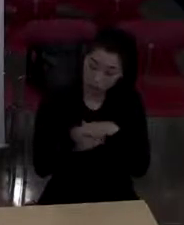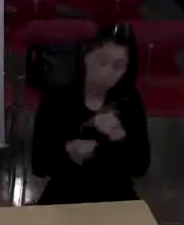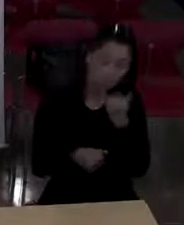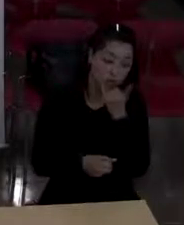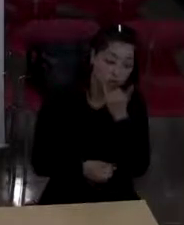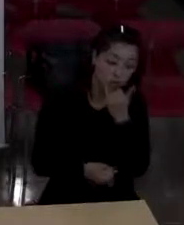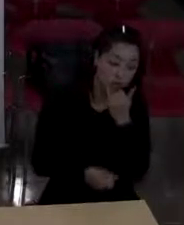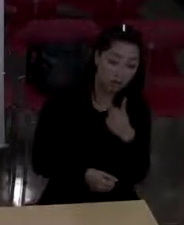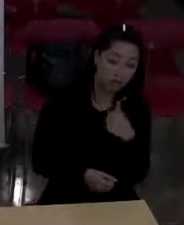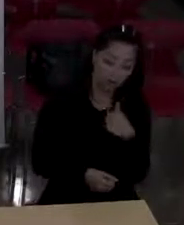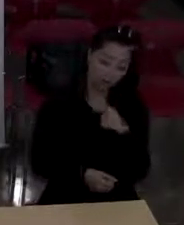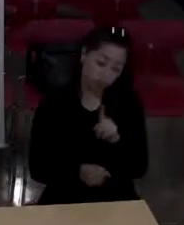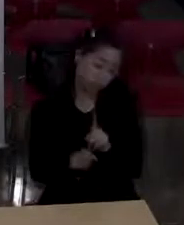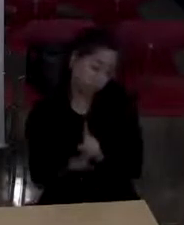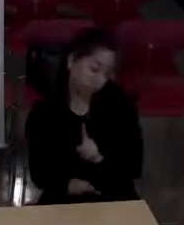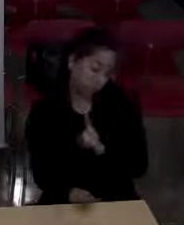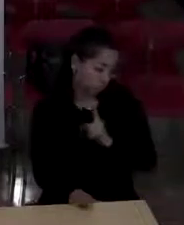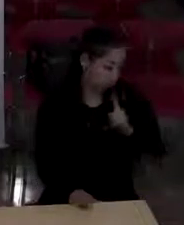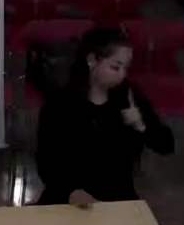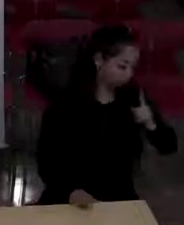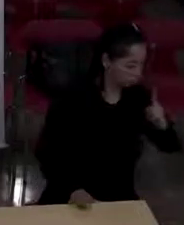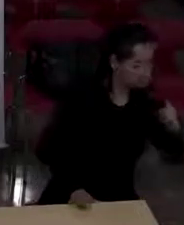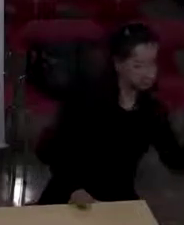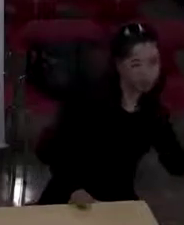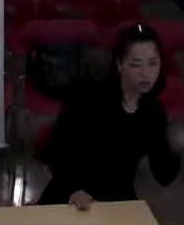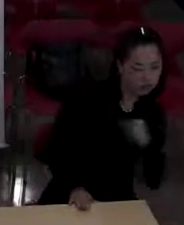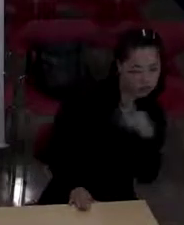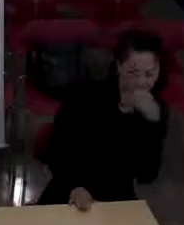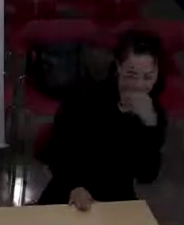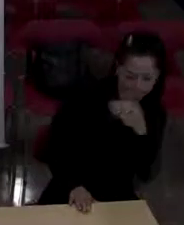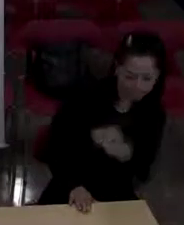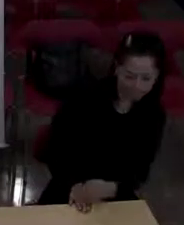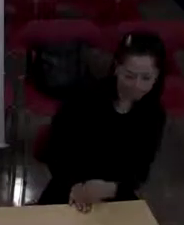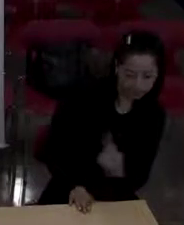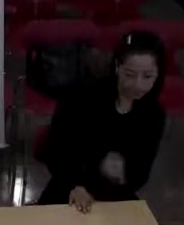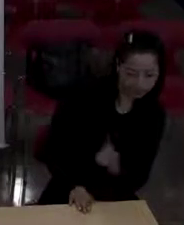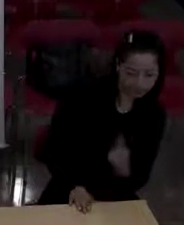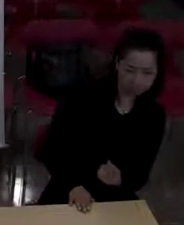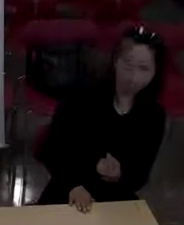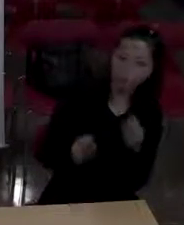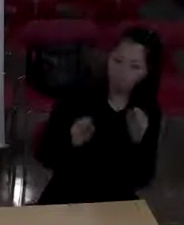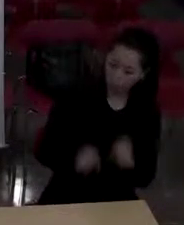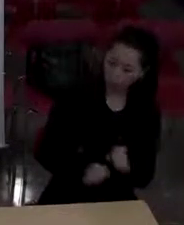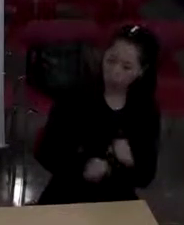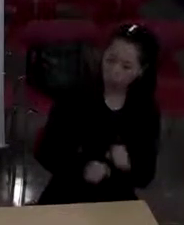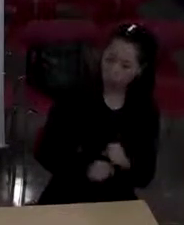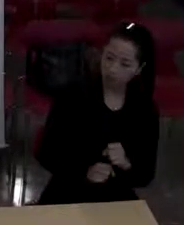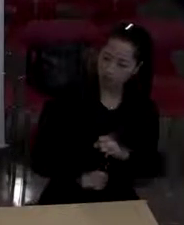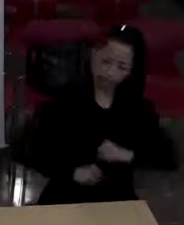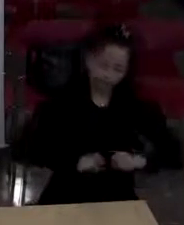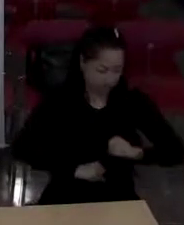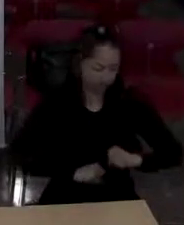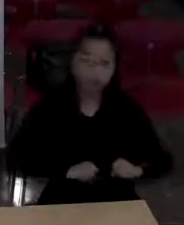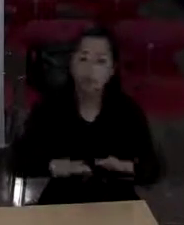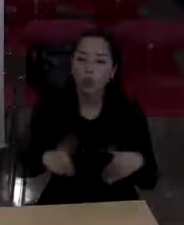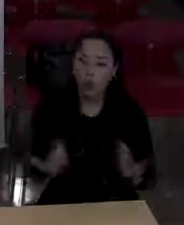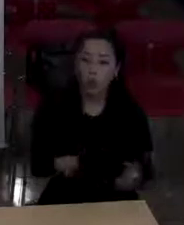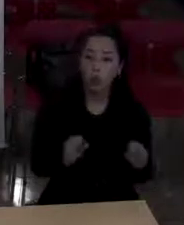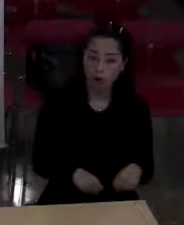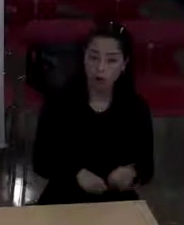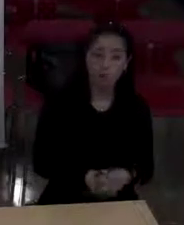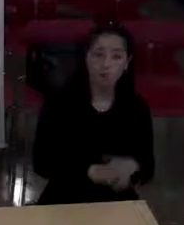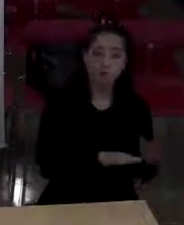eso que ellos ya me ofrecieron, cómo yo poderlo aplicar en otros contextos y en otras situaciones. El juego simbólico también